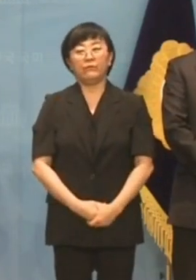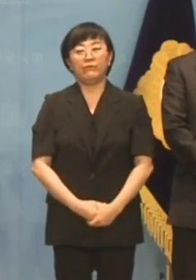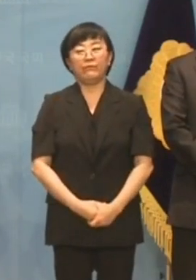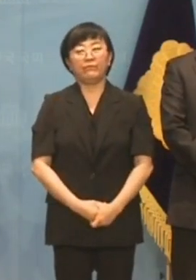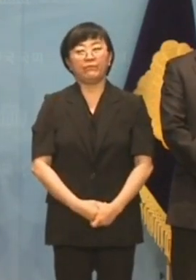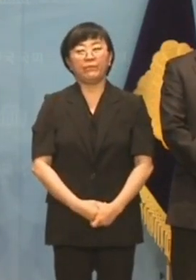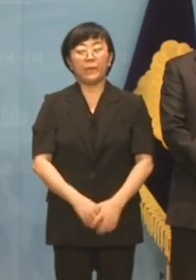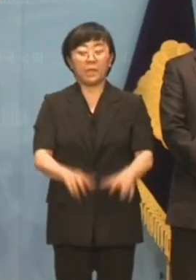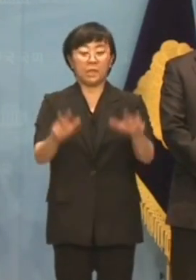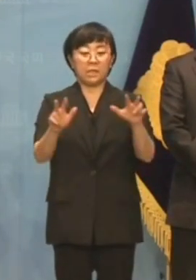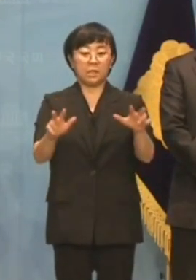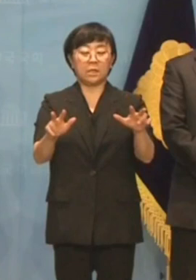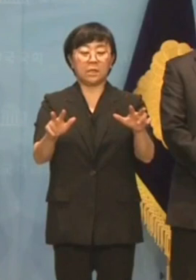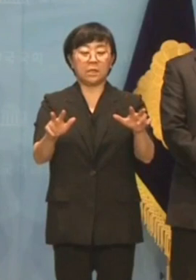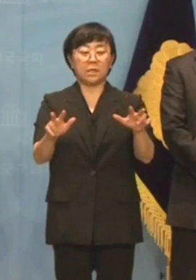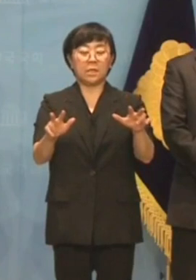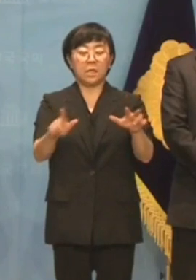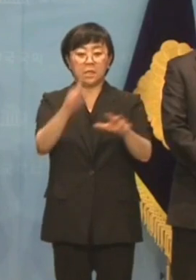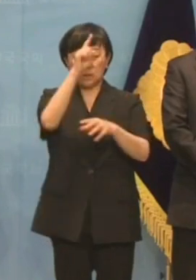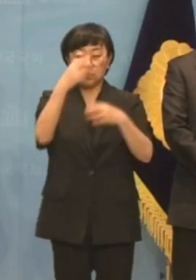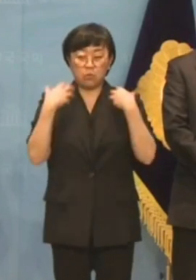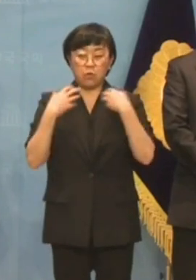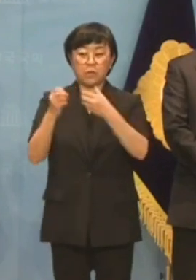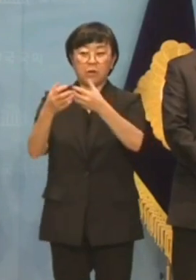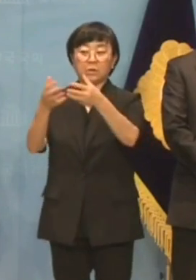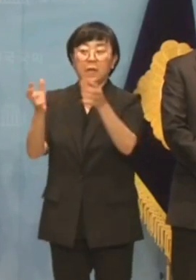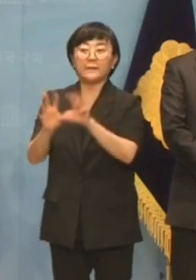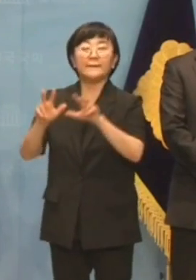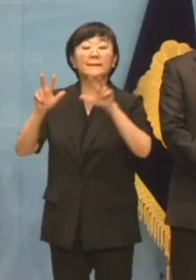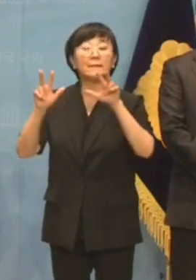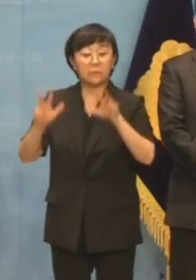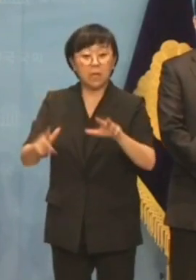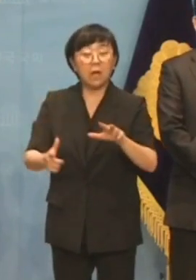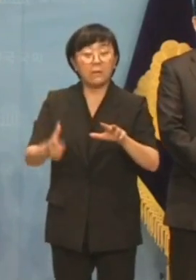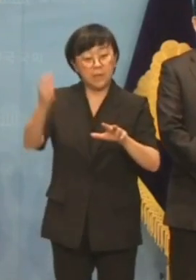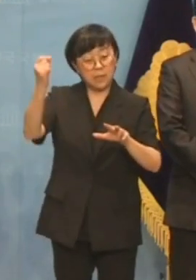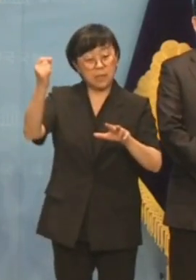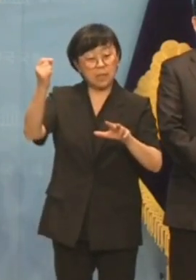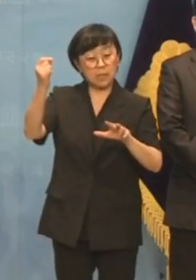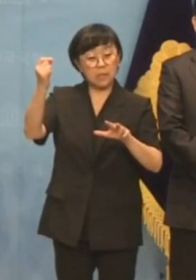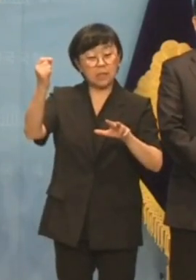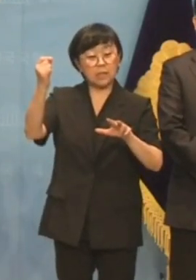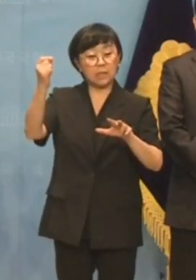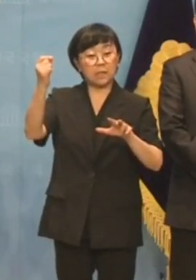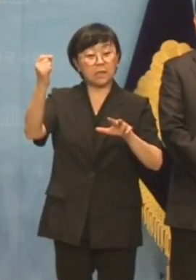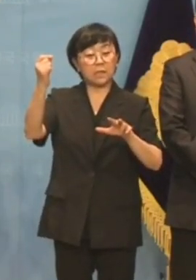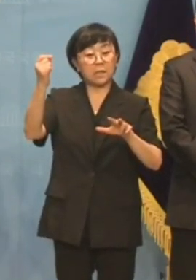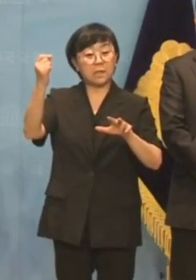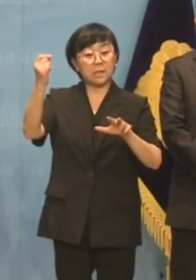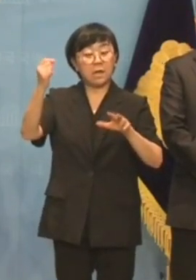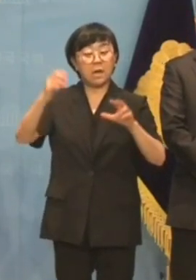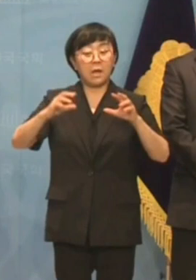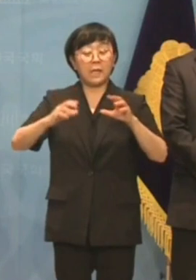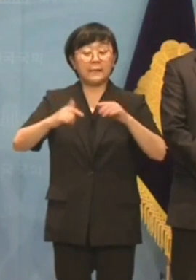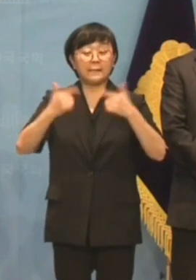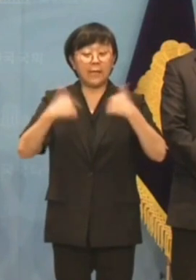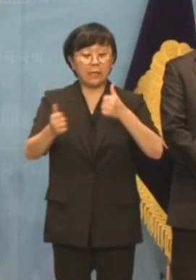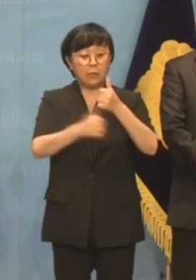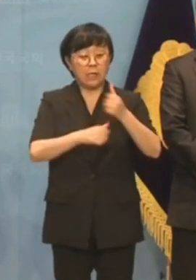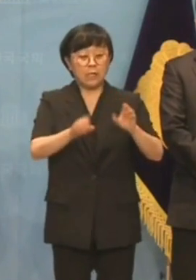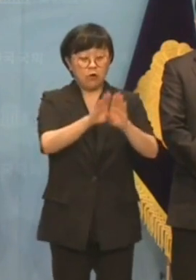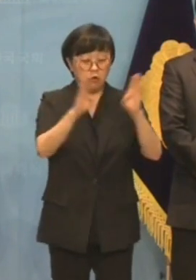네, 지금 정부와 여당은 지금이라도 빨리 조속히 외통위 상임위를